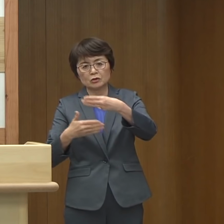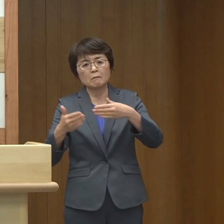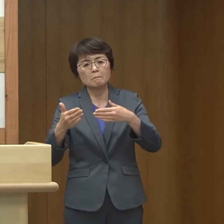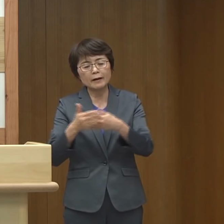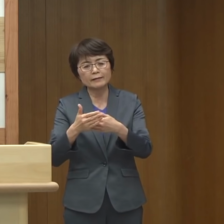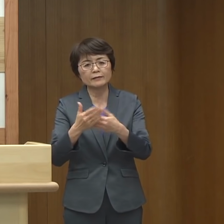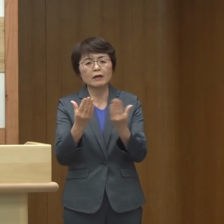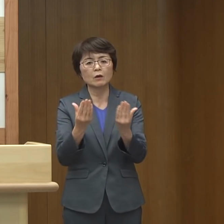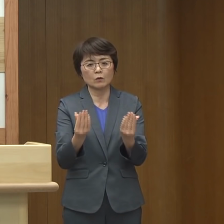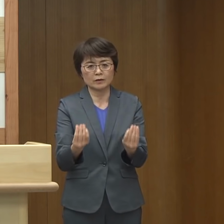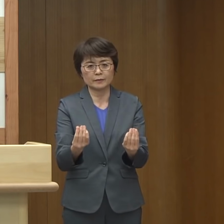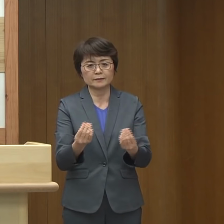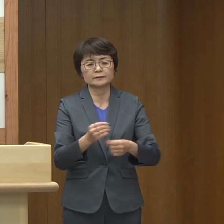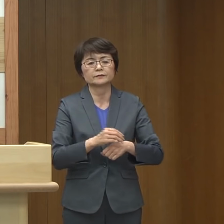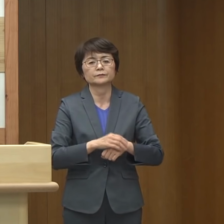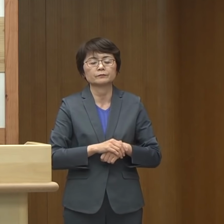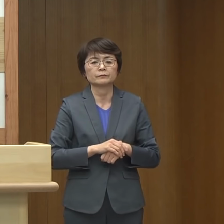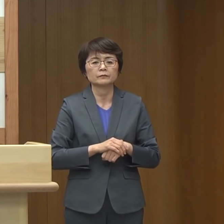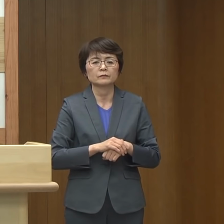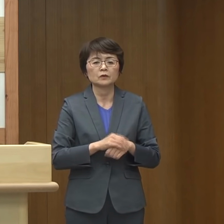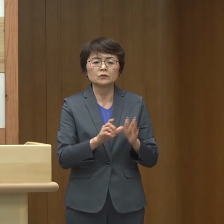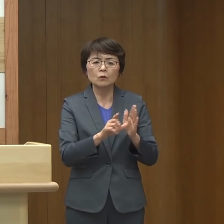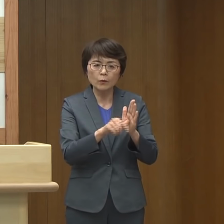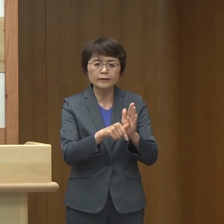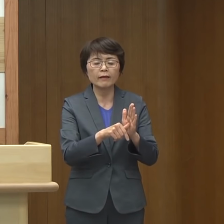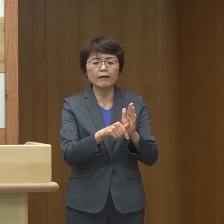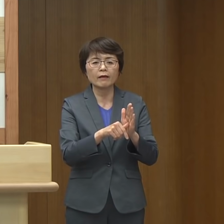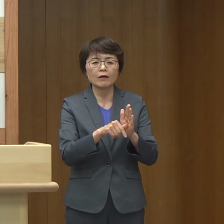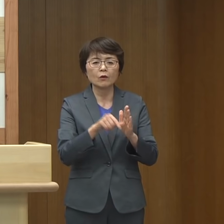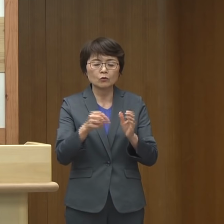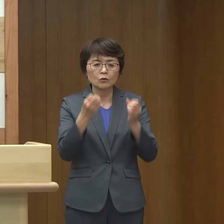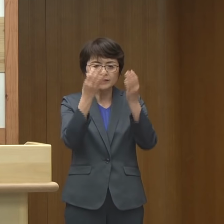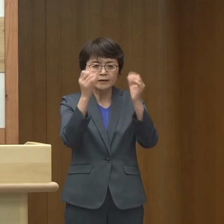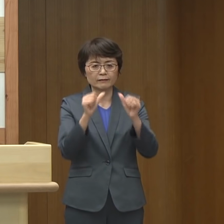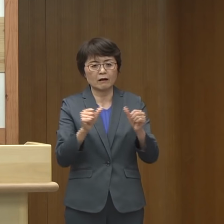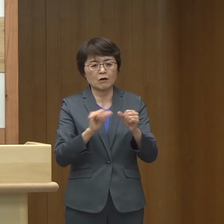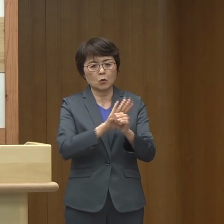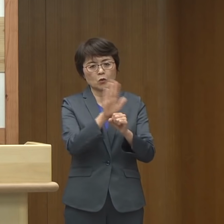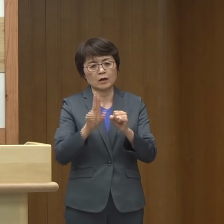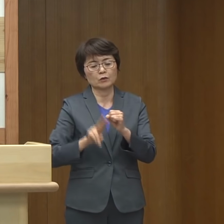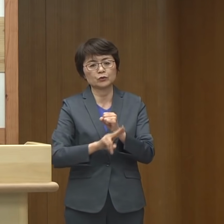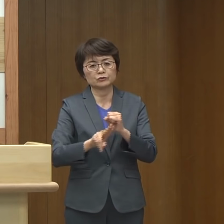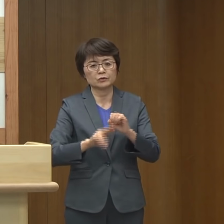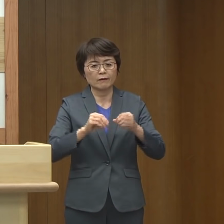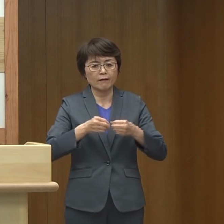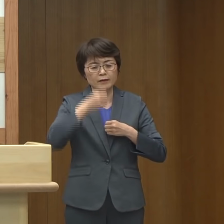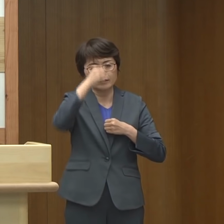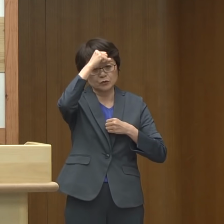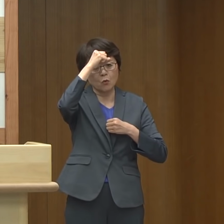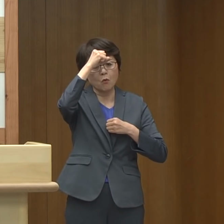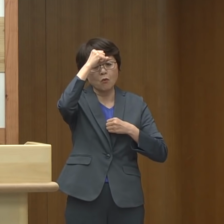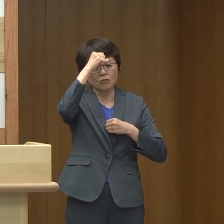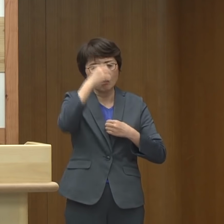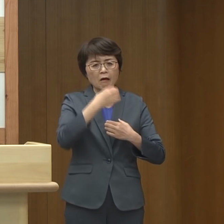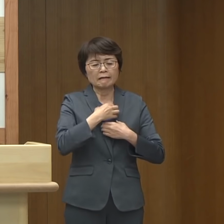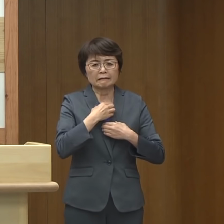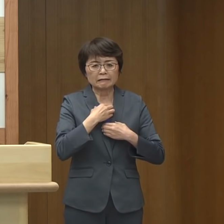をいたします。その上で新型コロナウイルス感染症の危機克服に